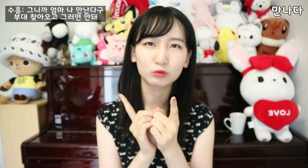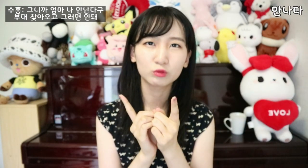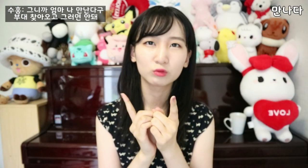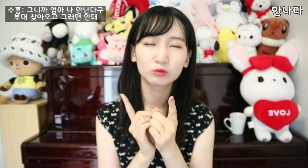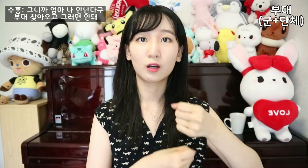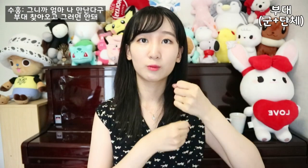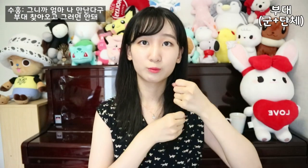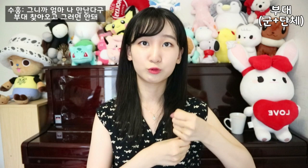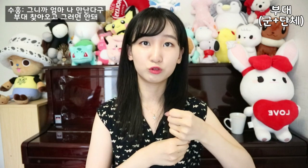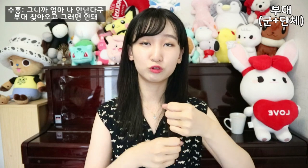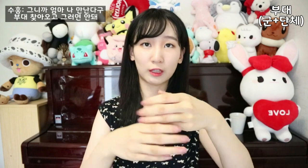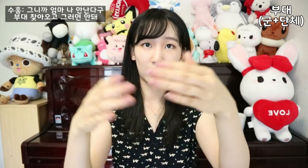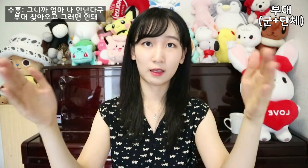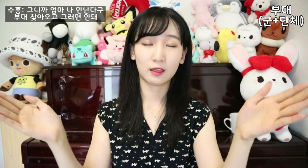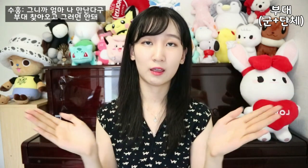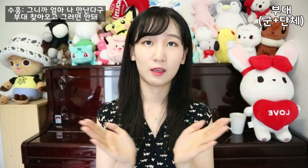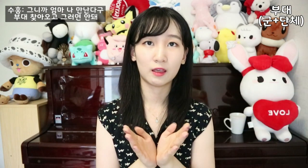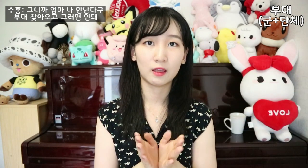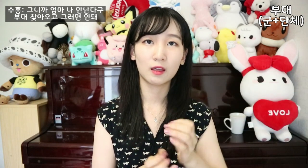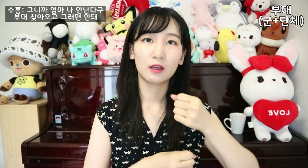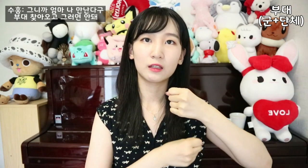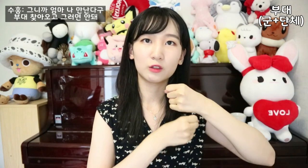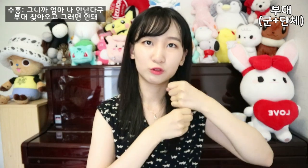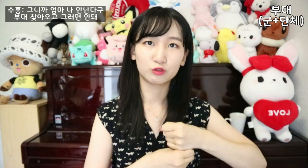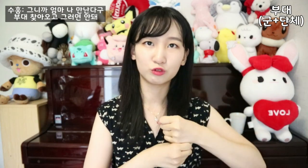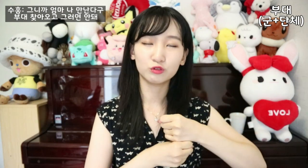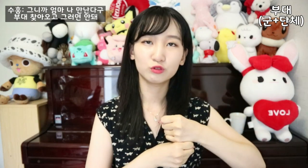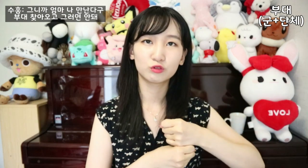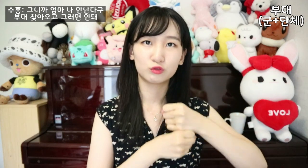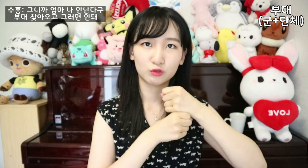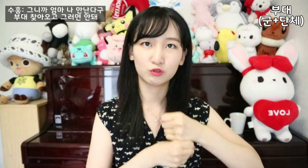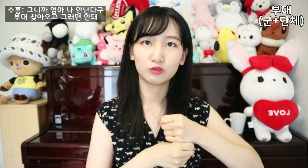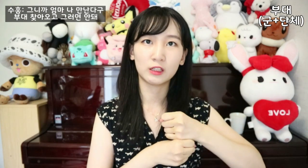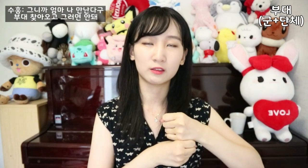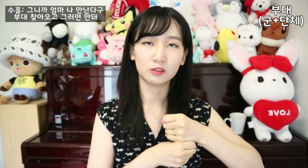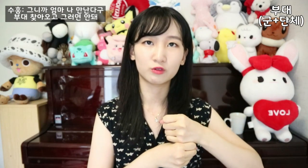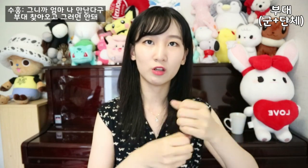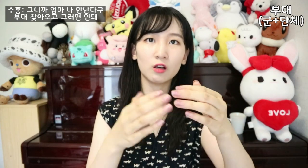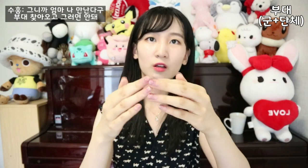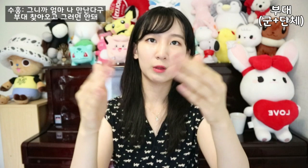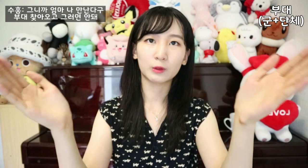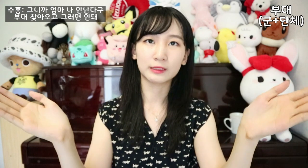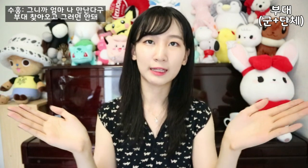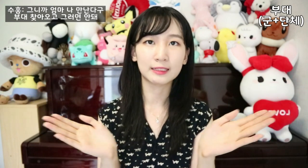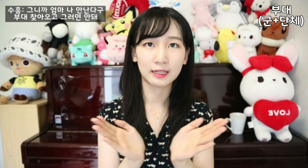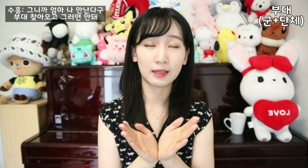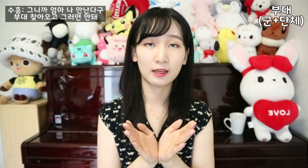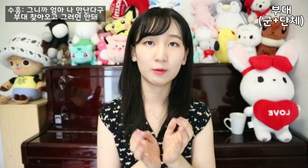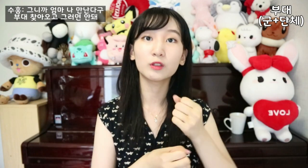만난다고 부대. 이거는 군. 군이란 뜻이고요. 이거는 단체.